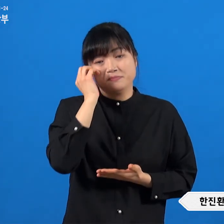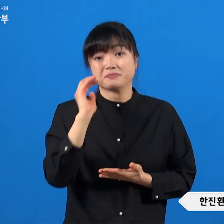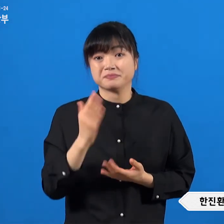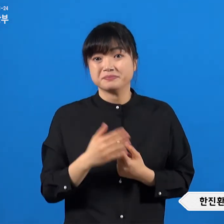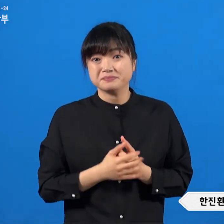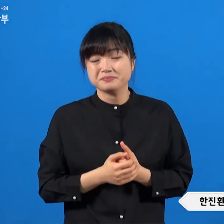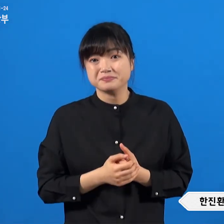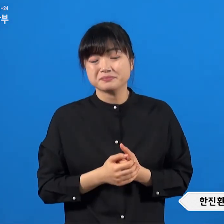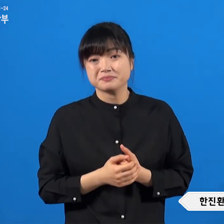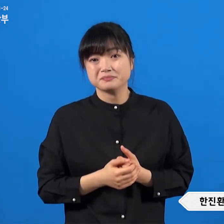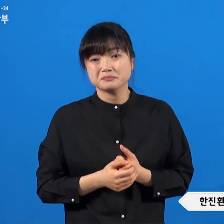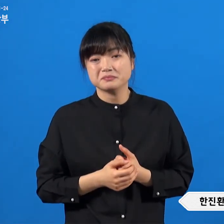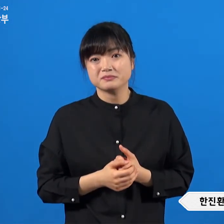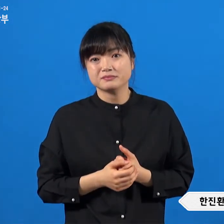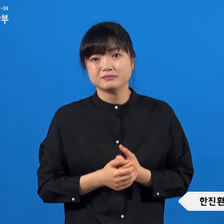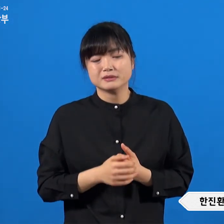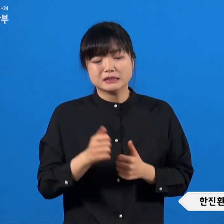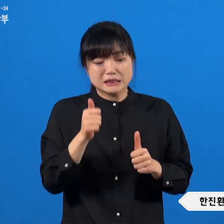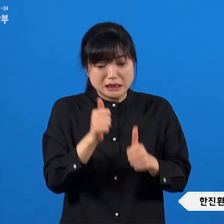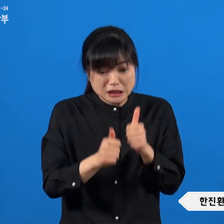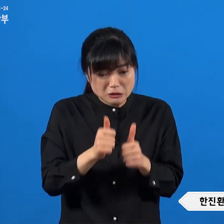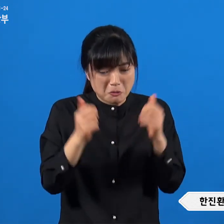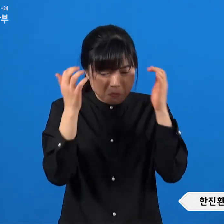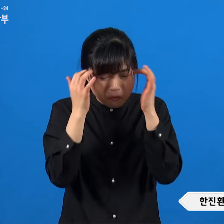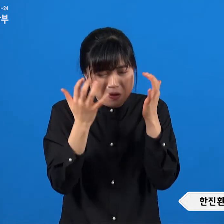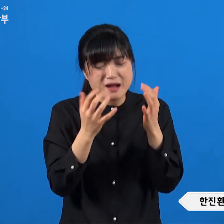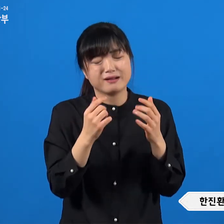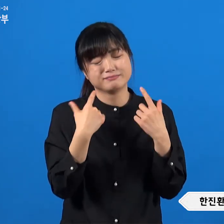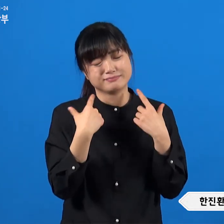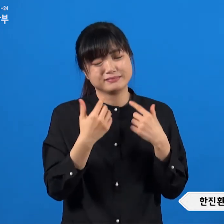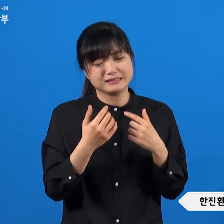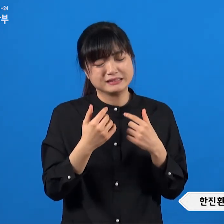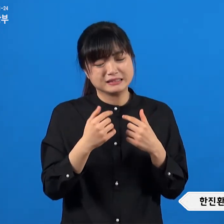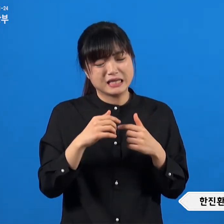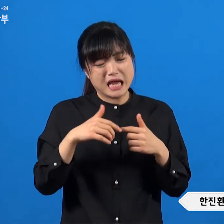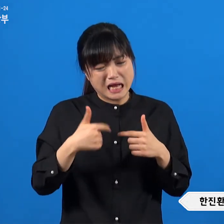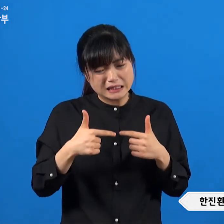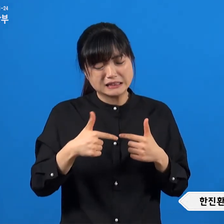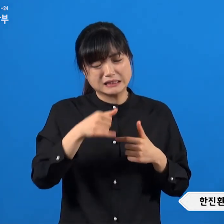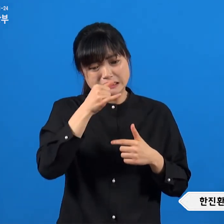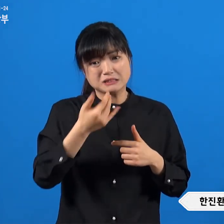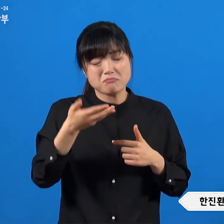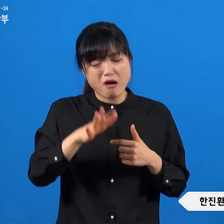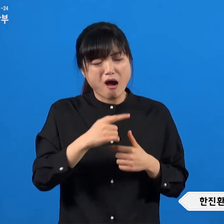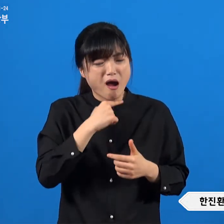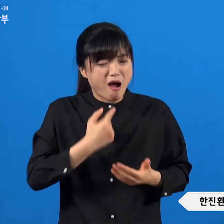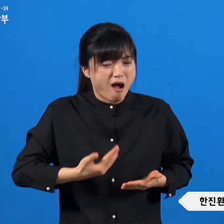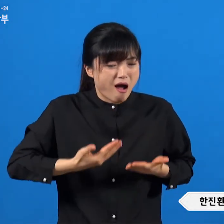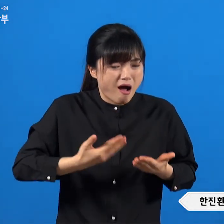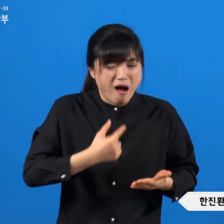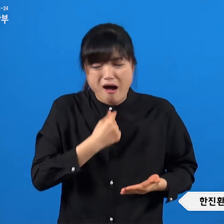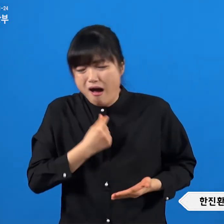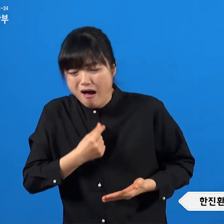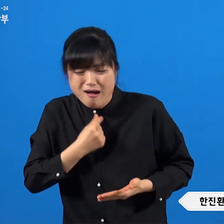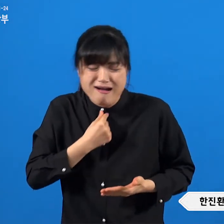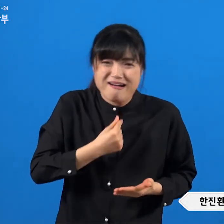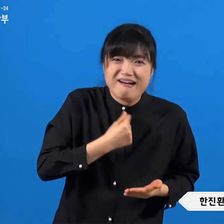시련과 고난은 여전한데도 마음은 뜨거워졌습니다. 그러니까 뭔가 내가 봉사하고 싶은 마음이 또